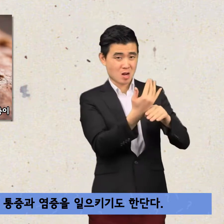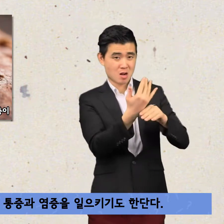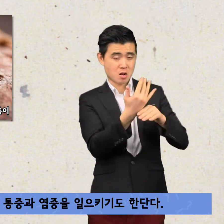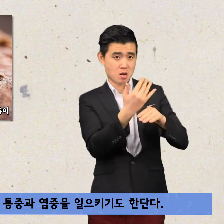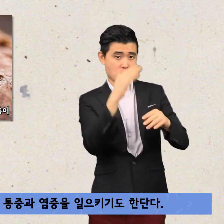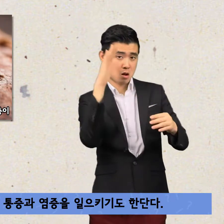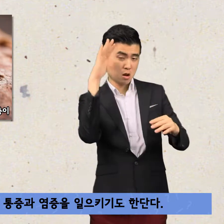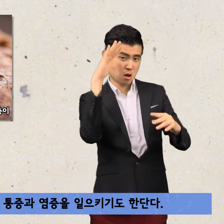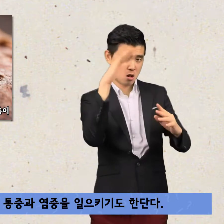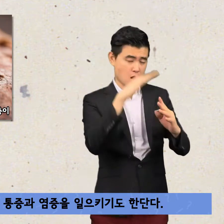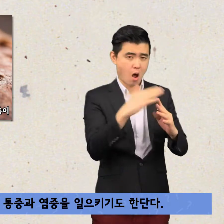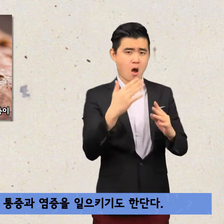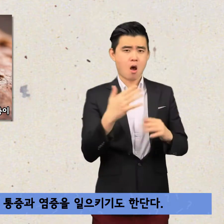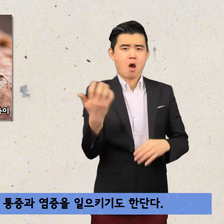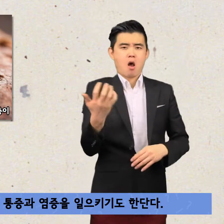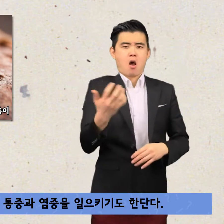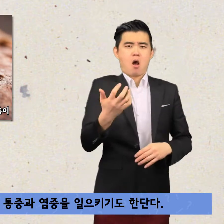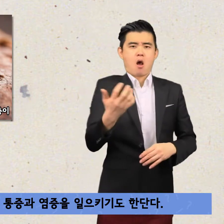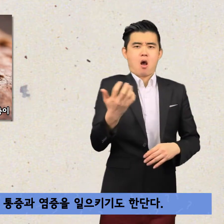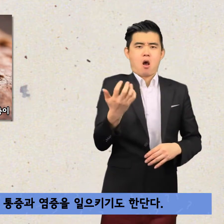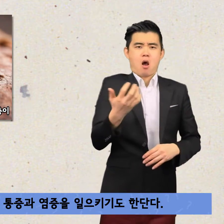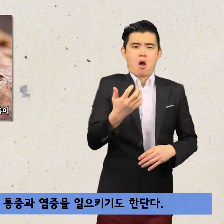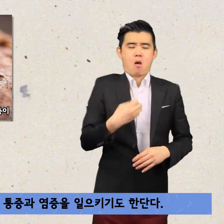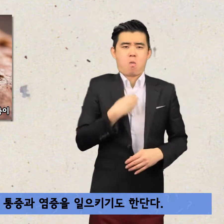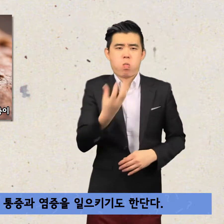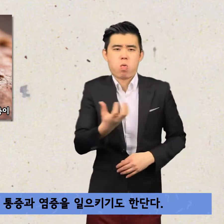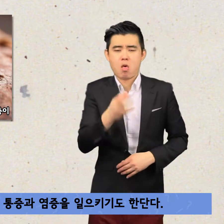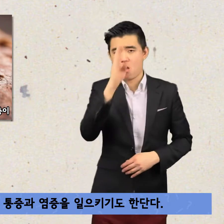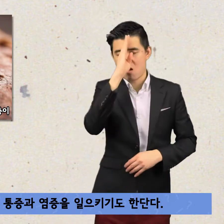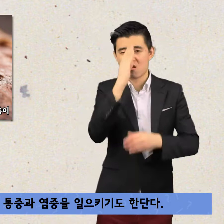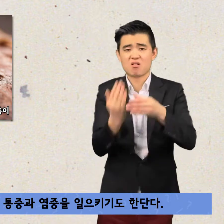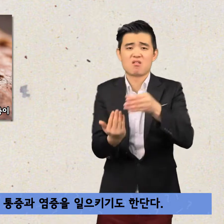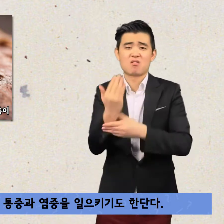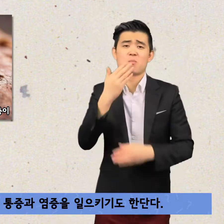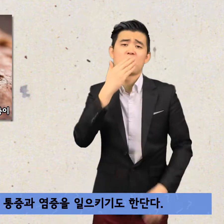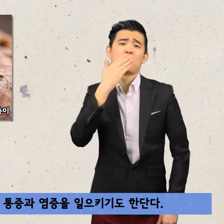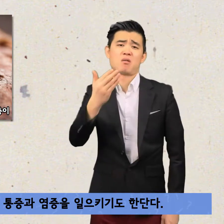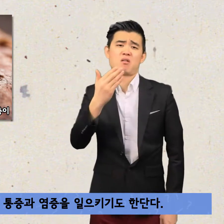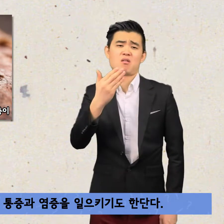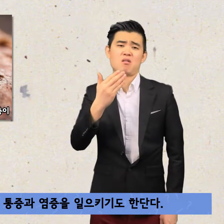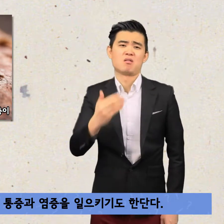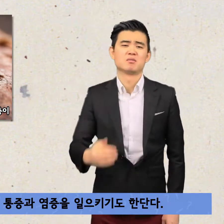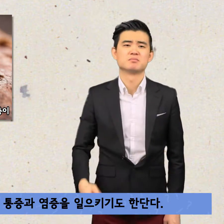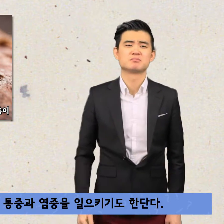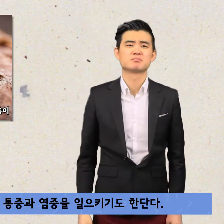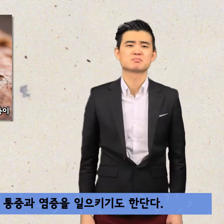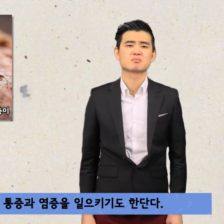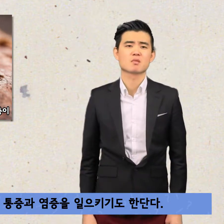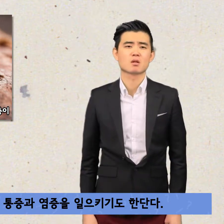사람이 이 털에 찔리면 통증과 염증을 일으키기도 한단다.